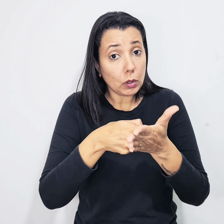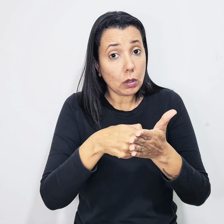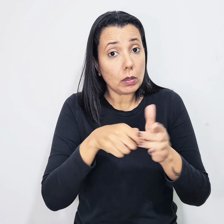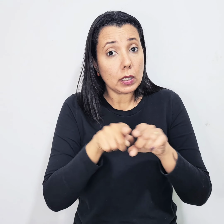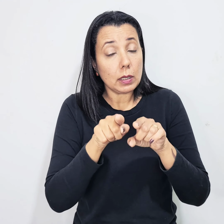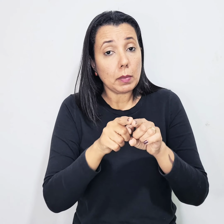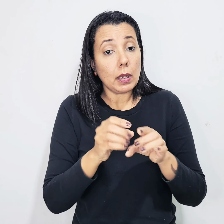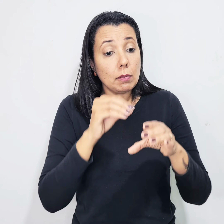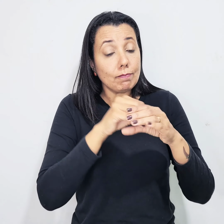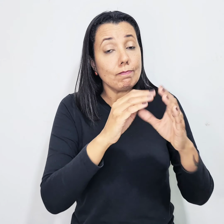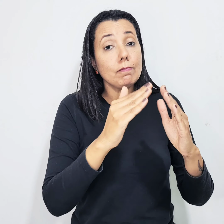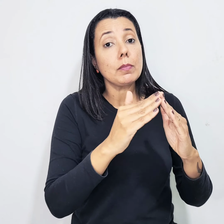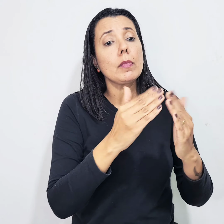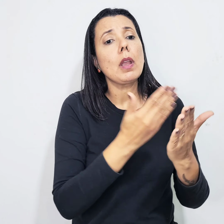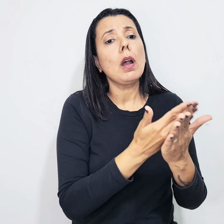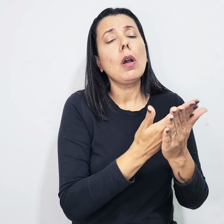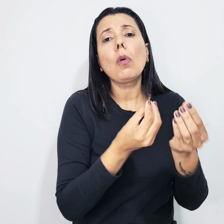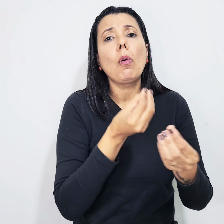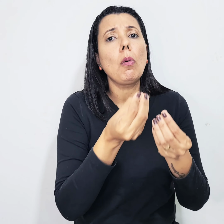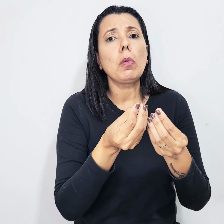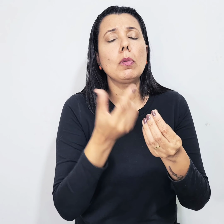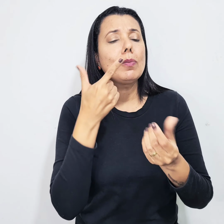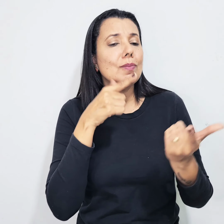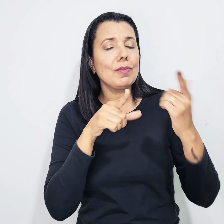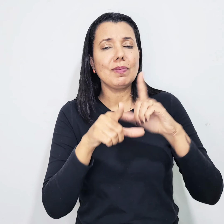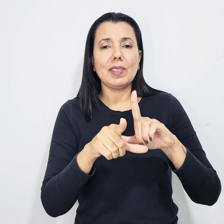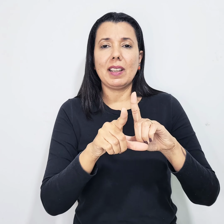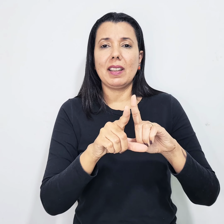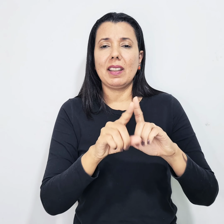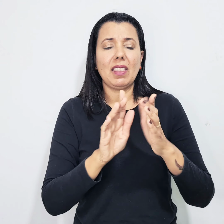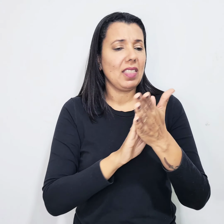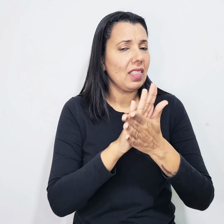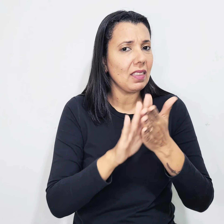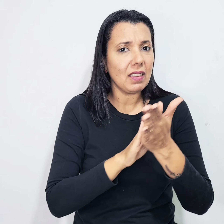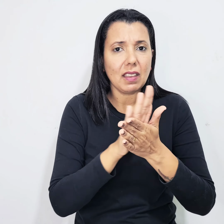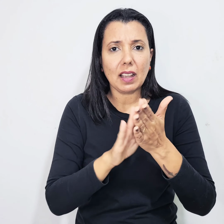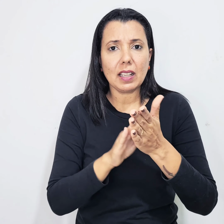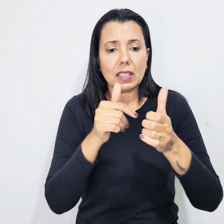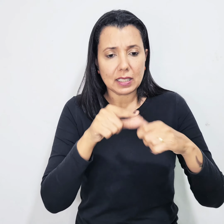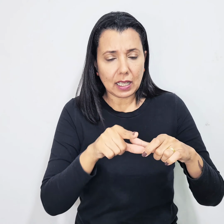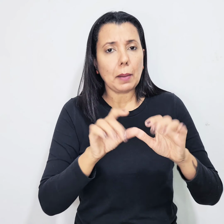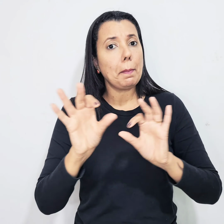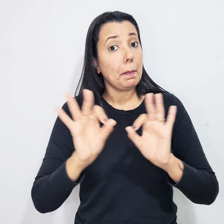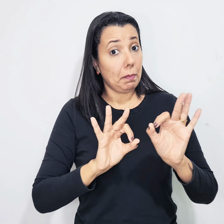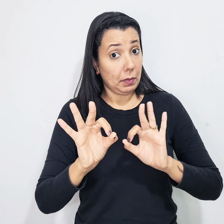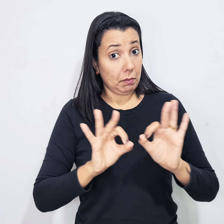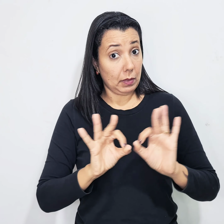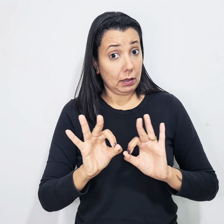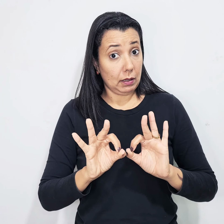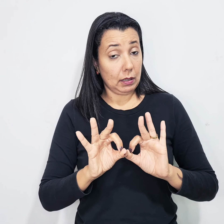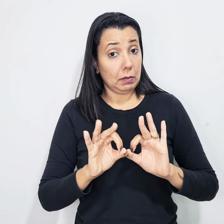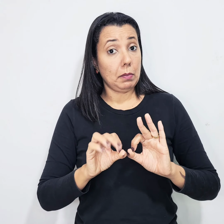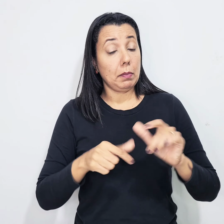internato. Isso não garante de forma nenhuma que estarão preparados para o mercado de